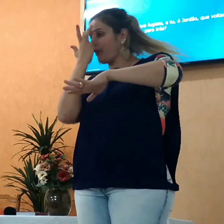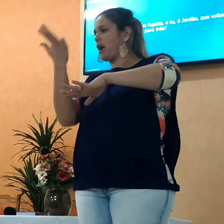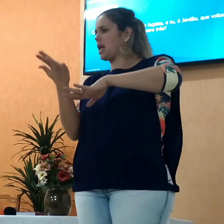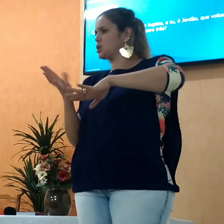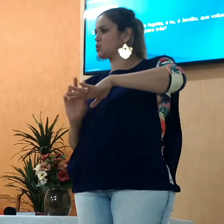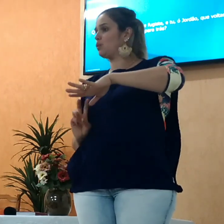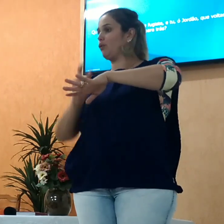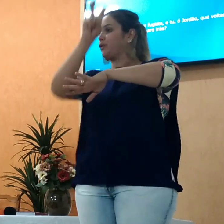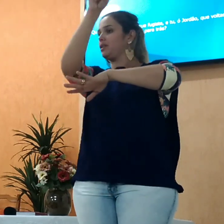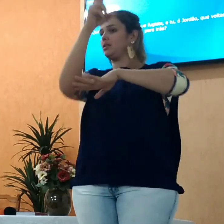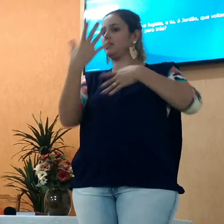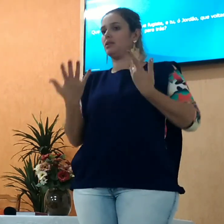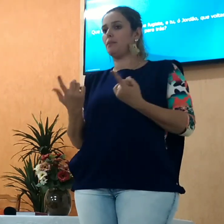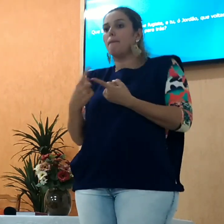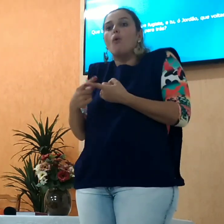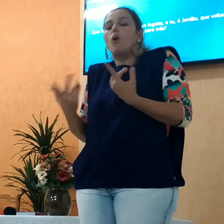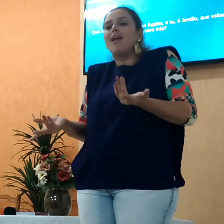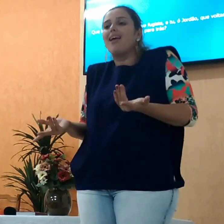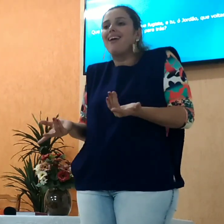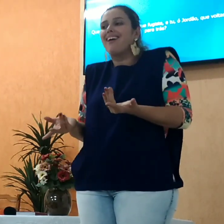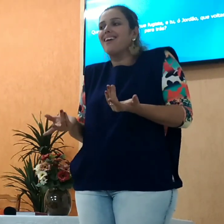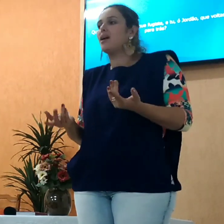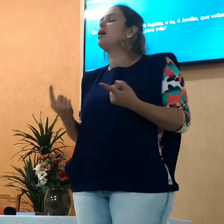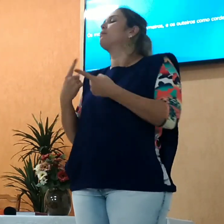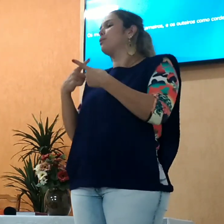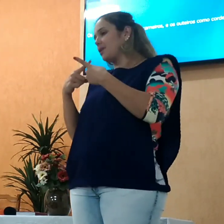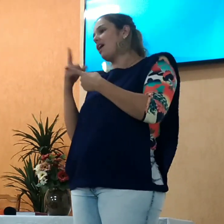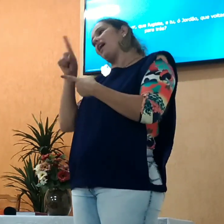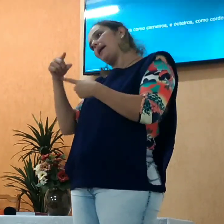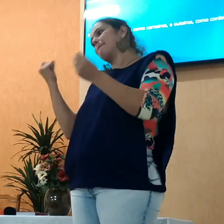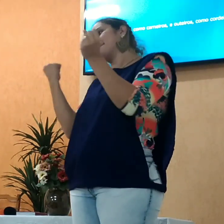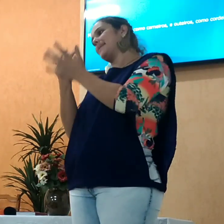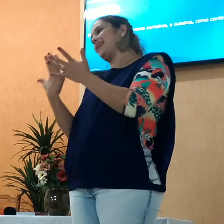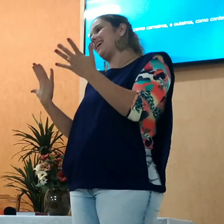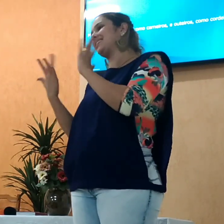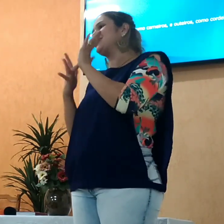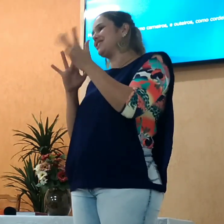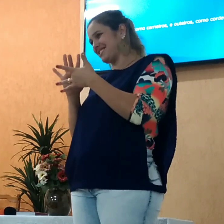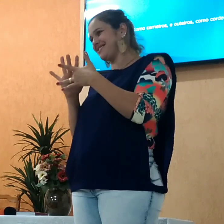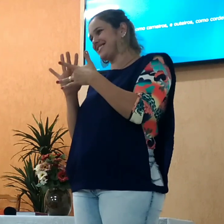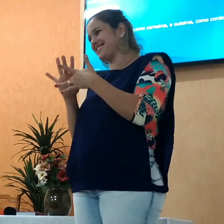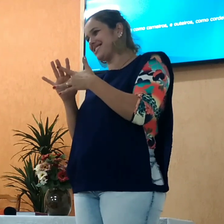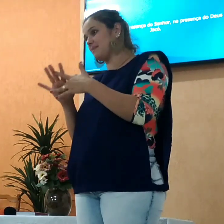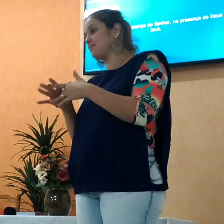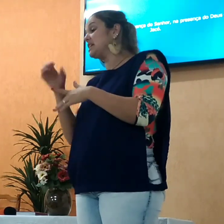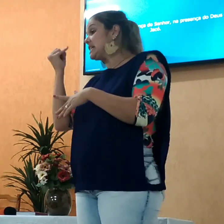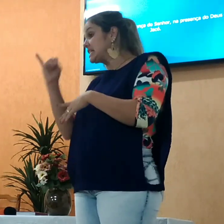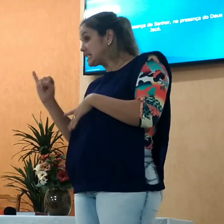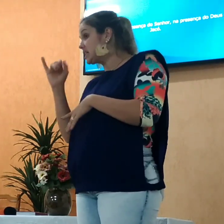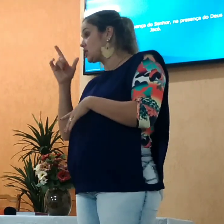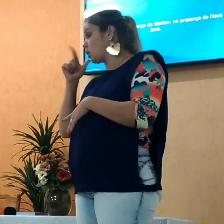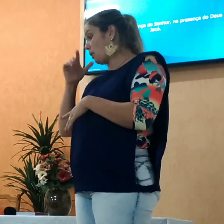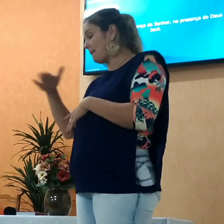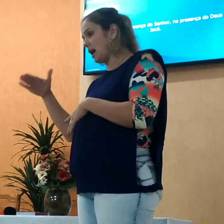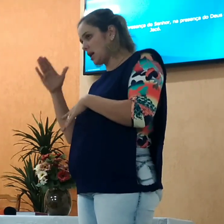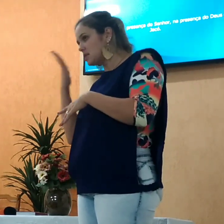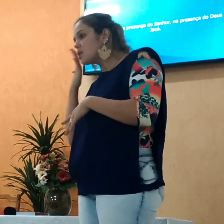Porque estremece a terra na presença do Senhor e na presença de Deus. Se o mar soubesse